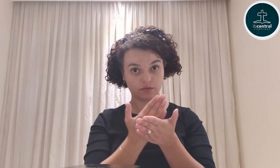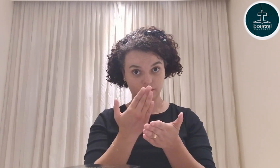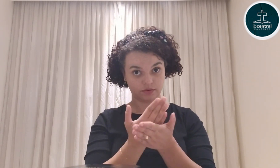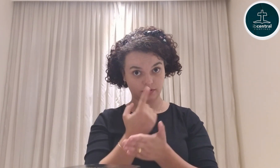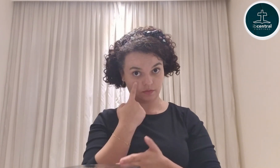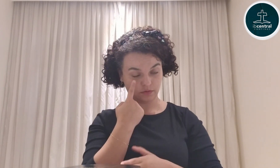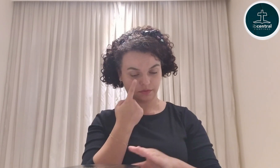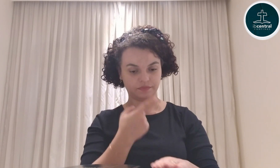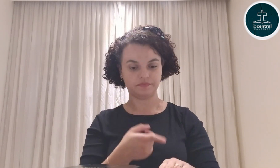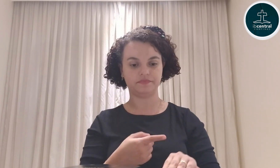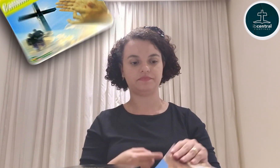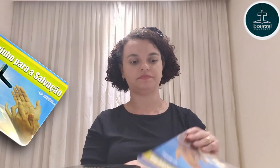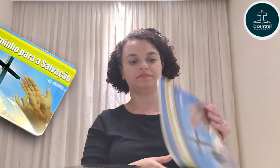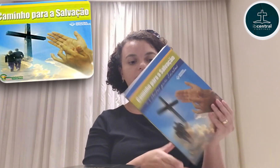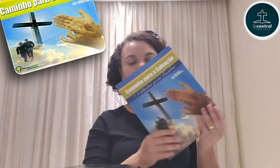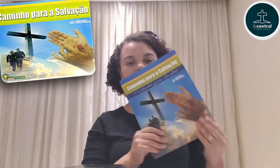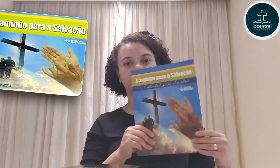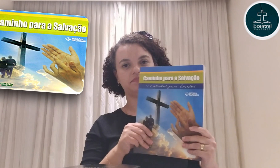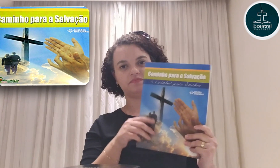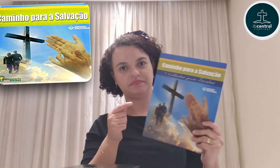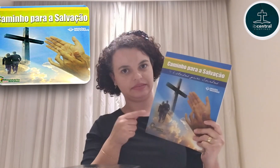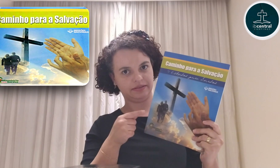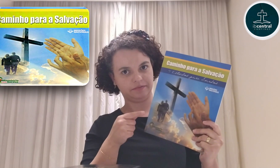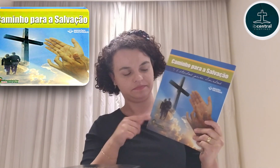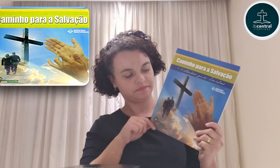Nós estamos usando este livro aqui